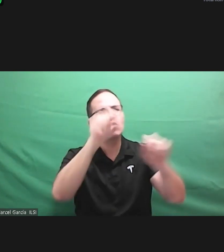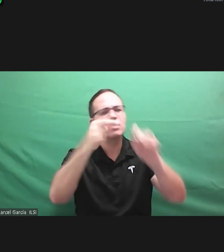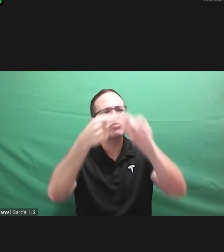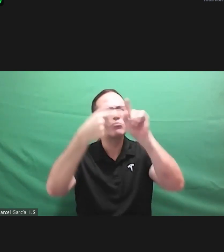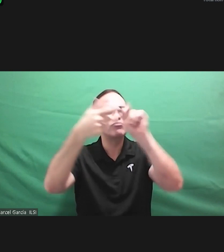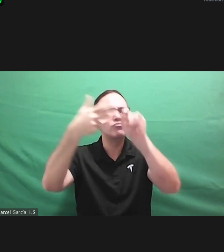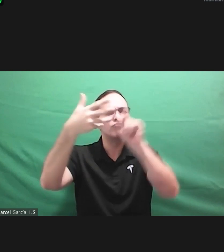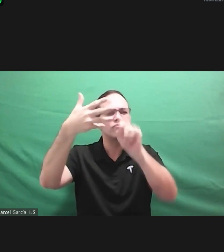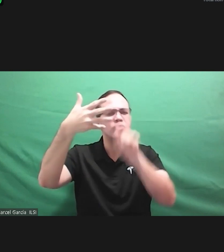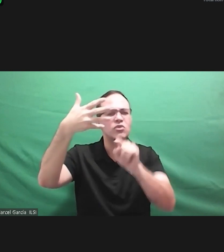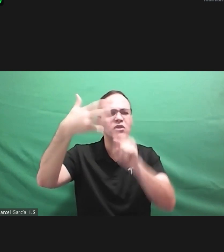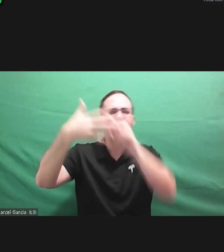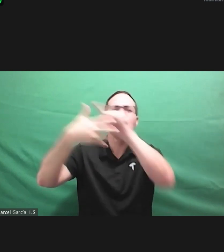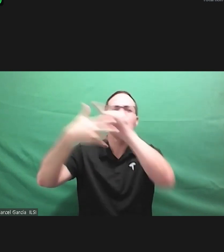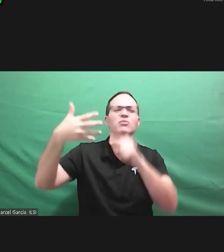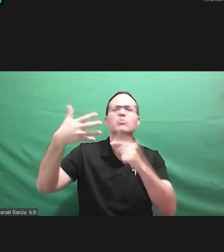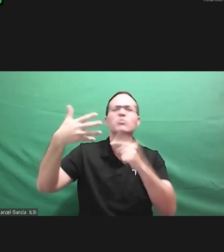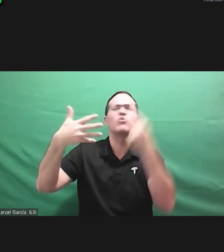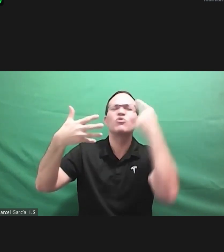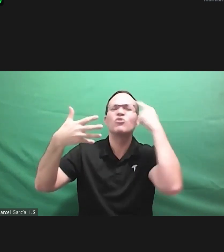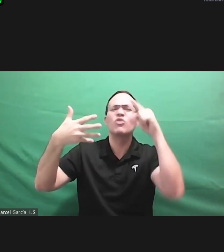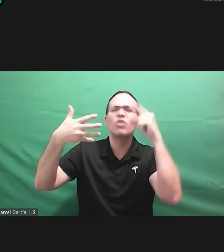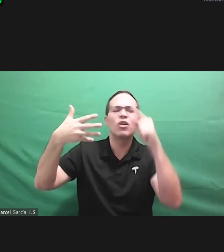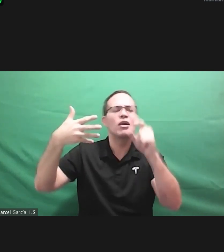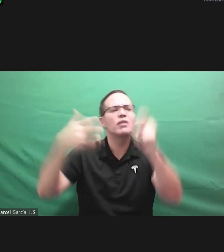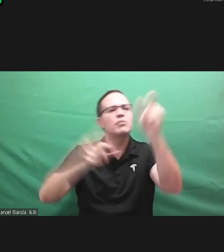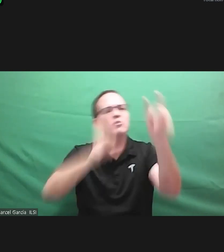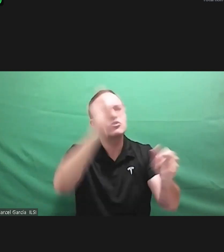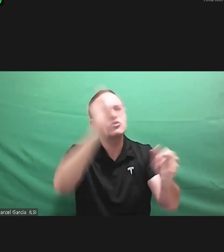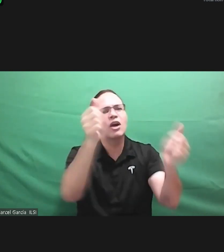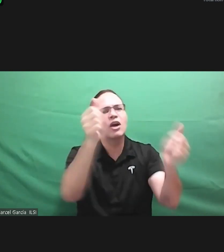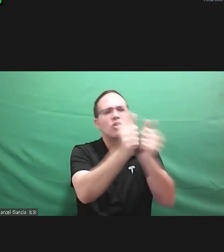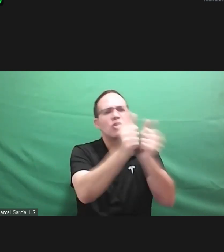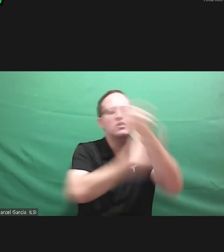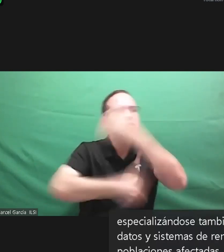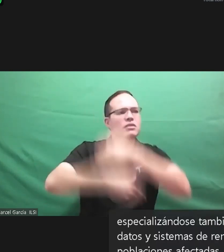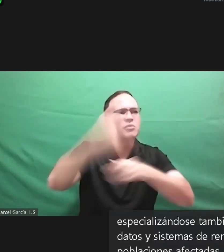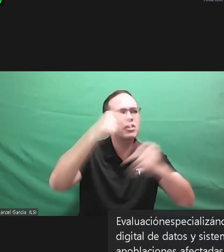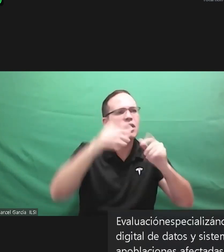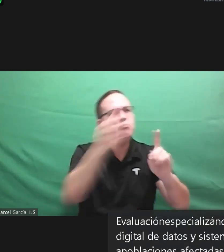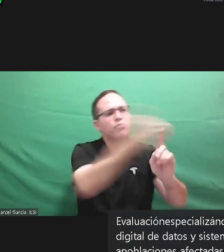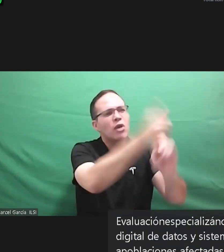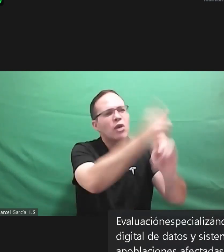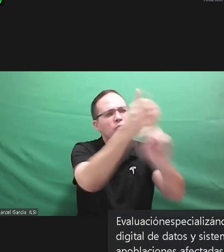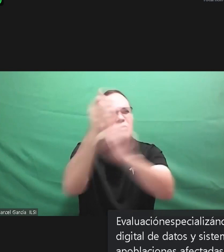discapacidad. Bienvenido, Piagui, el micrófono es tuyo.